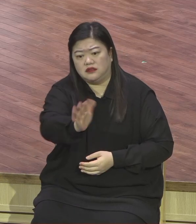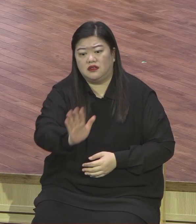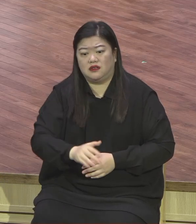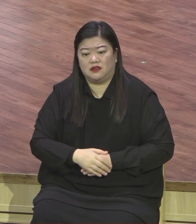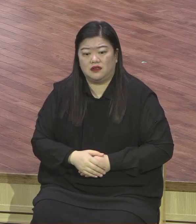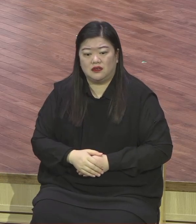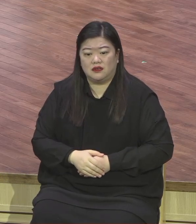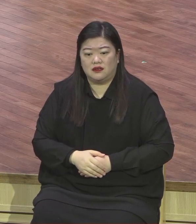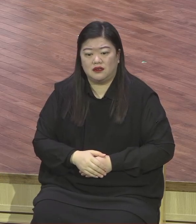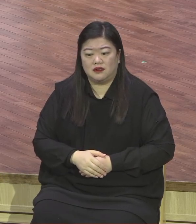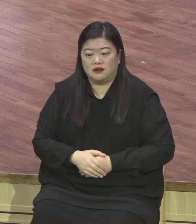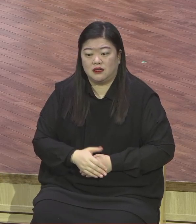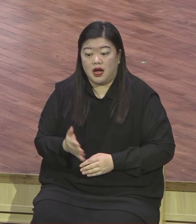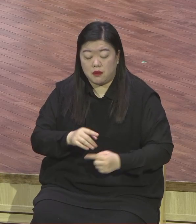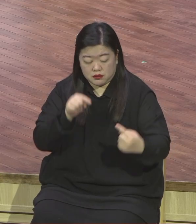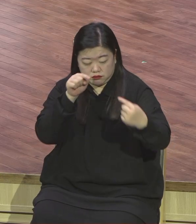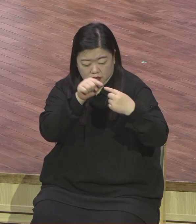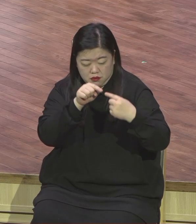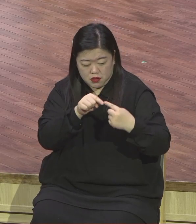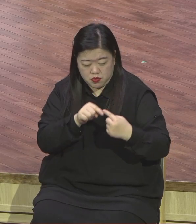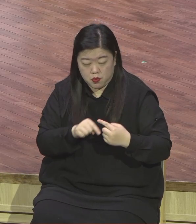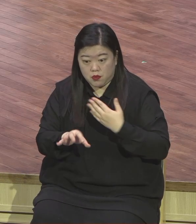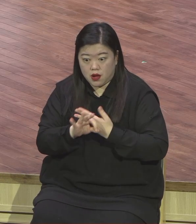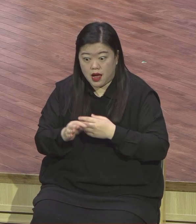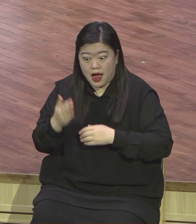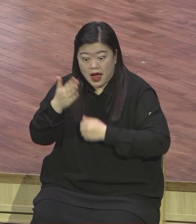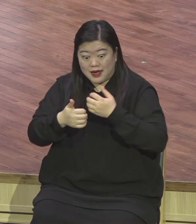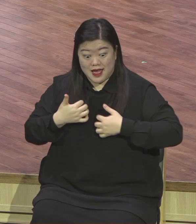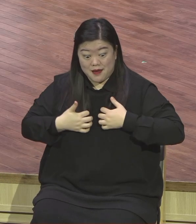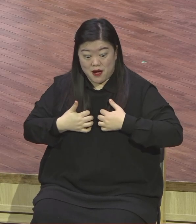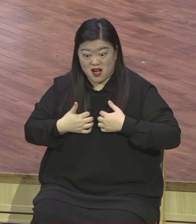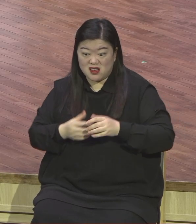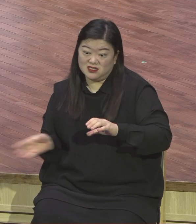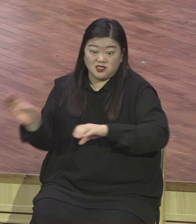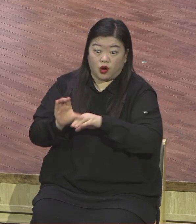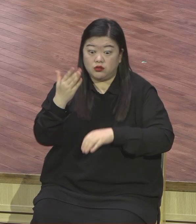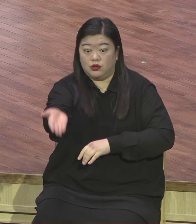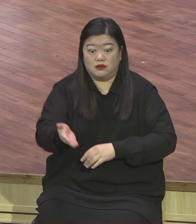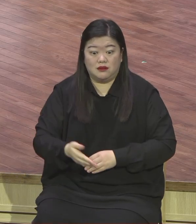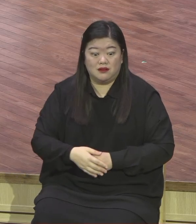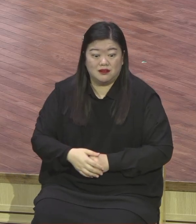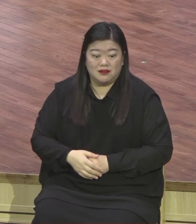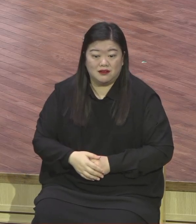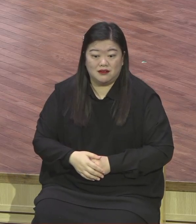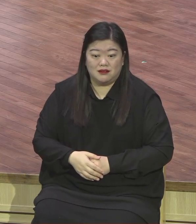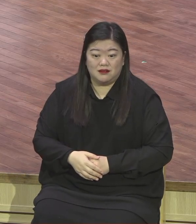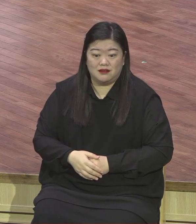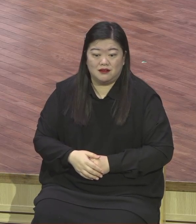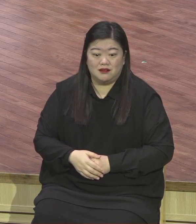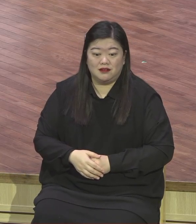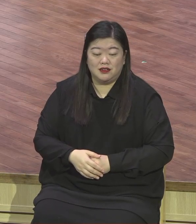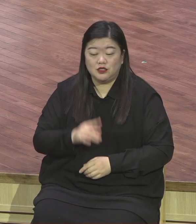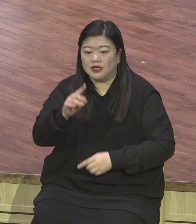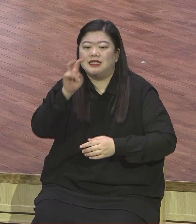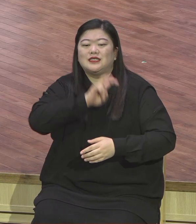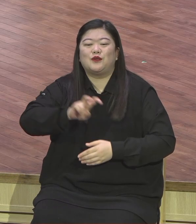이런 좋으신 하나님 좋으신 하나님 참 좋으신 하나님 이렇게 찬양하는 거예요